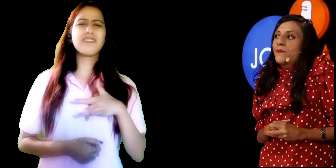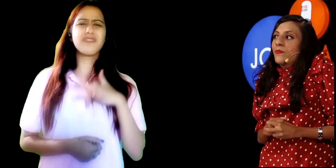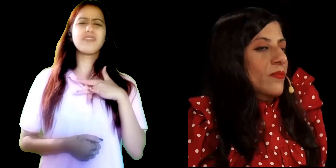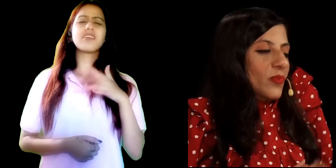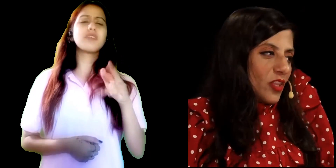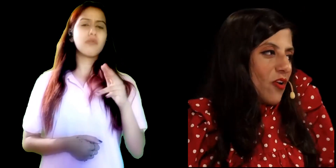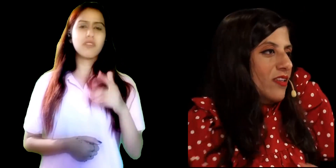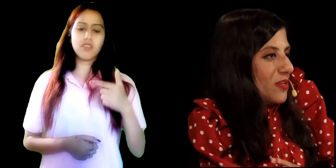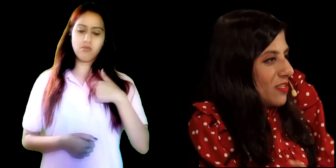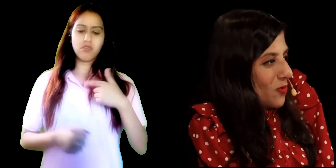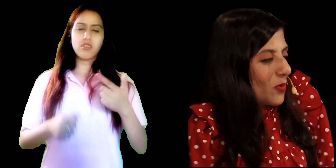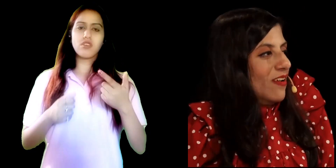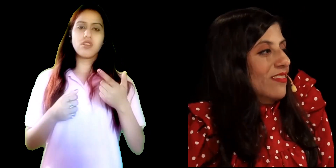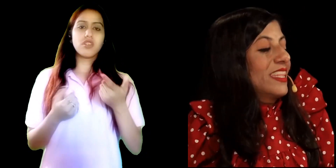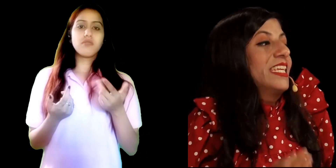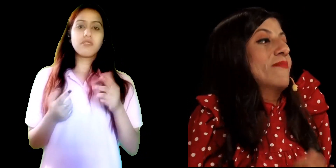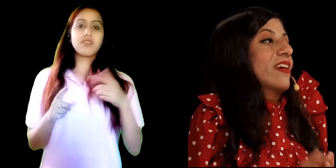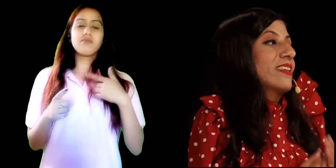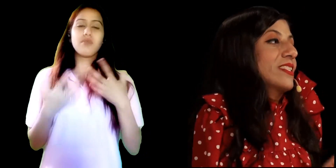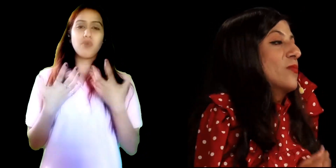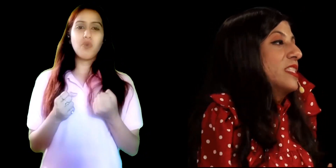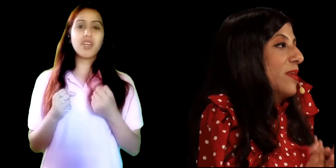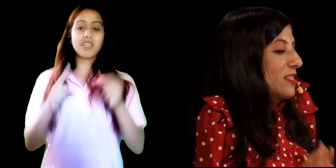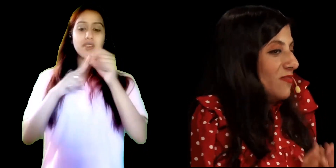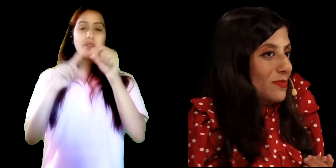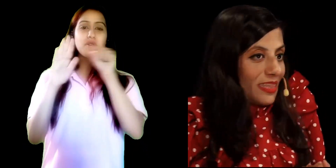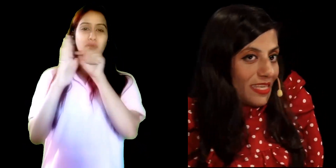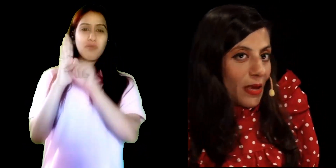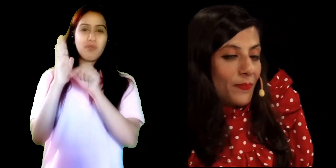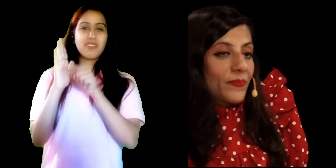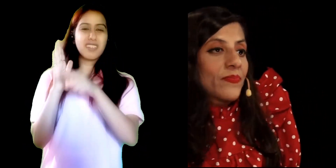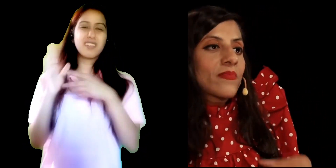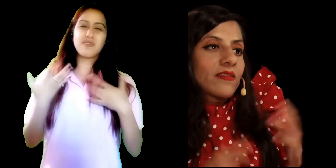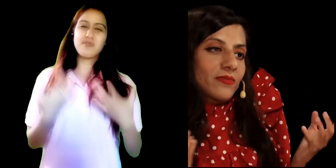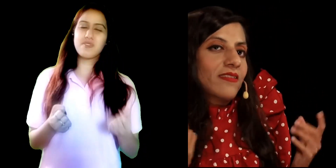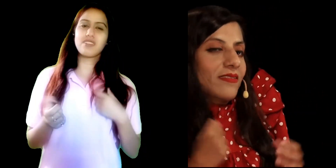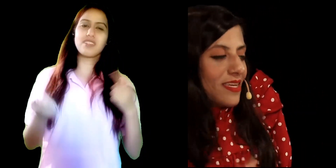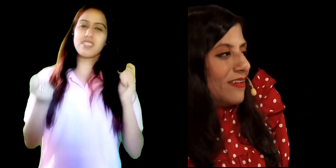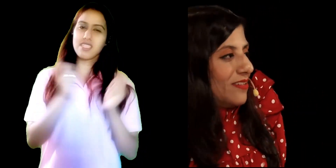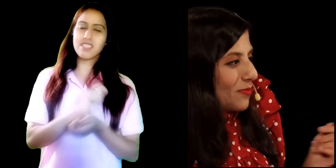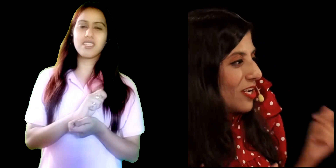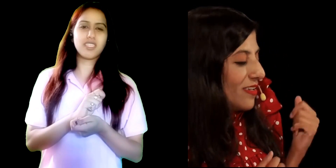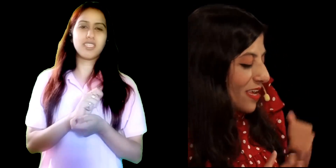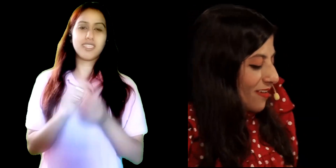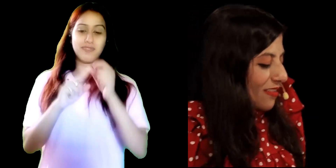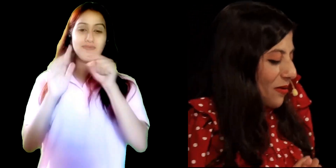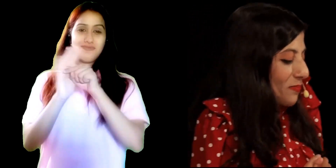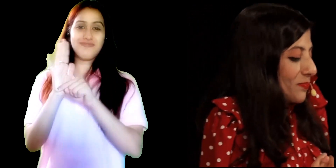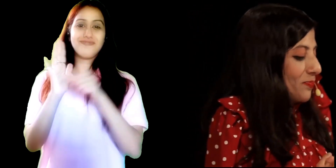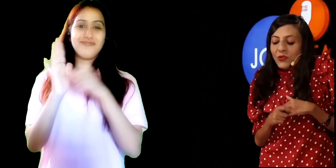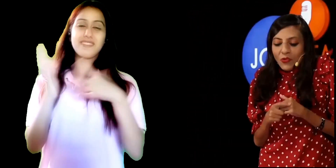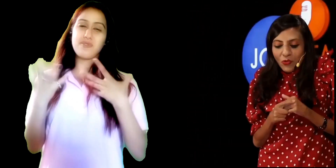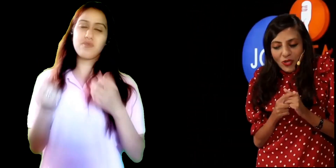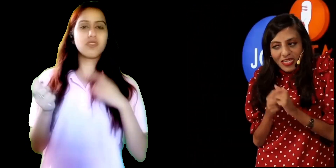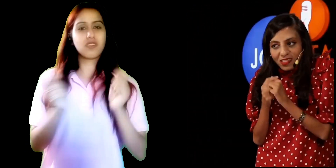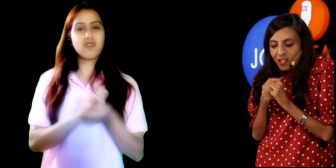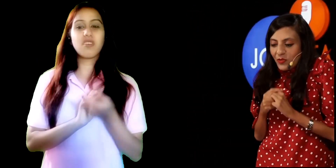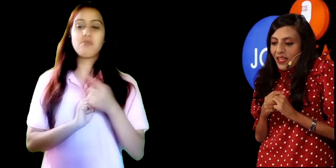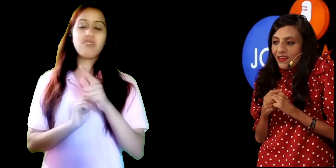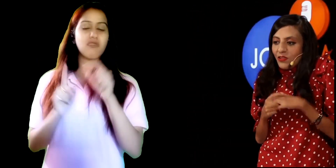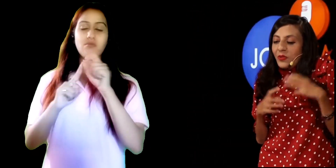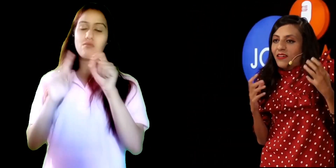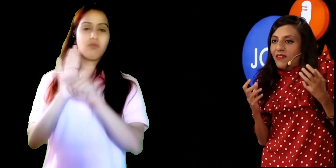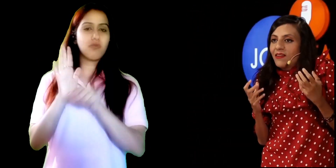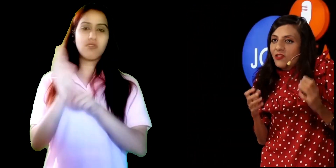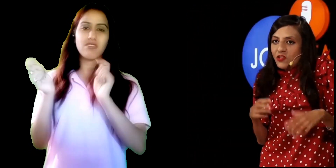भी करी है, तो आई थॉट कि बस अब हो गया, 3 बार किसको सेम सर्विस मिलती है, मैंने ठीक है अब जाके यही करते हैं। तो कोर्ट केस का